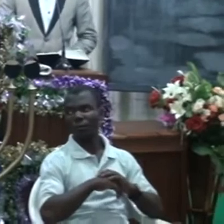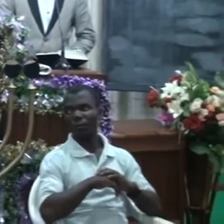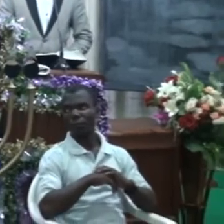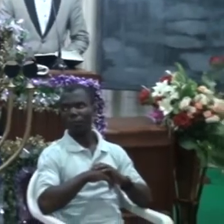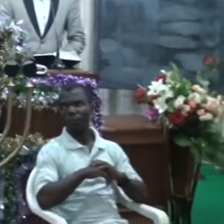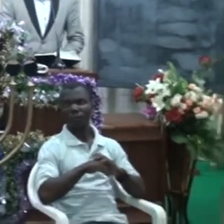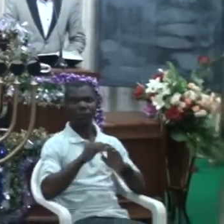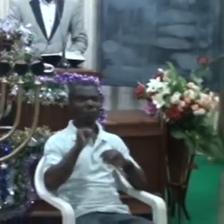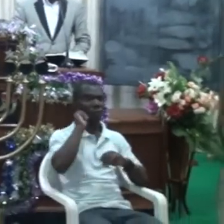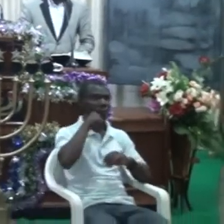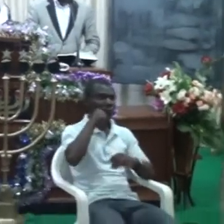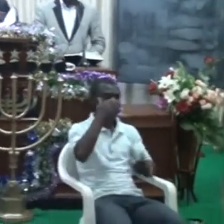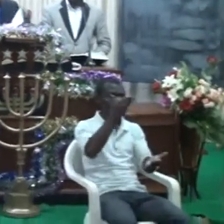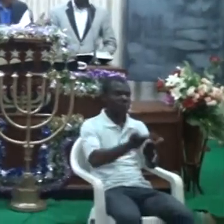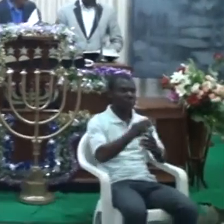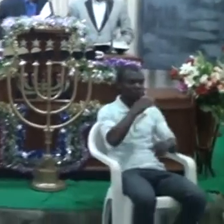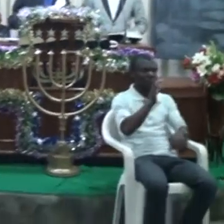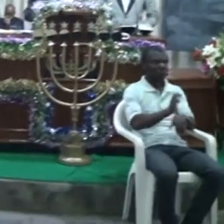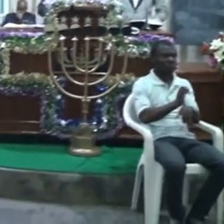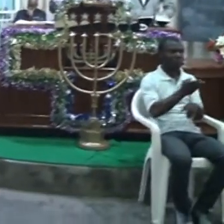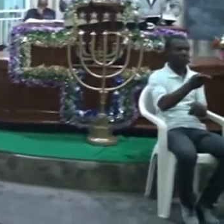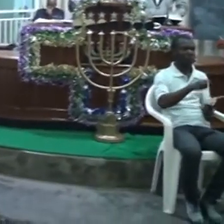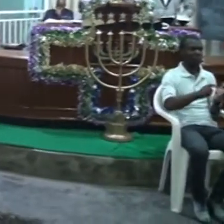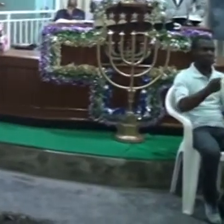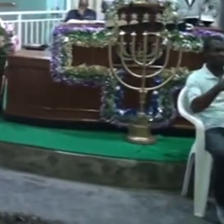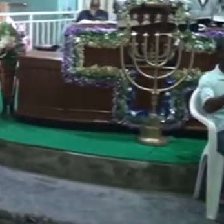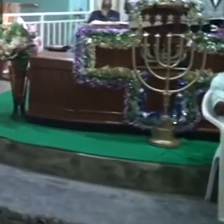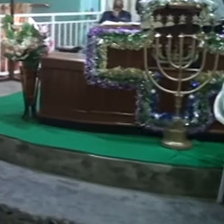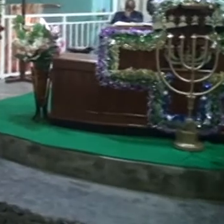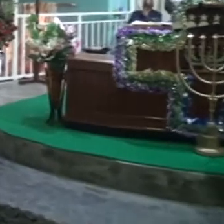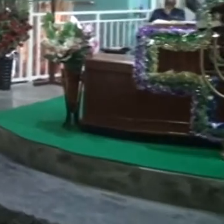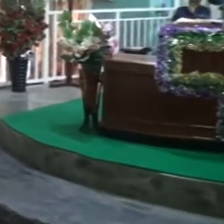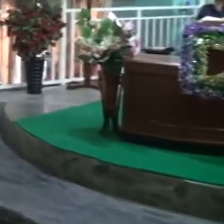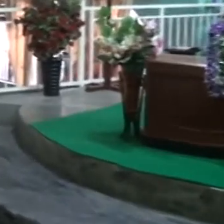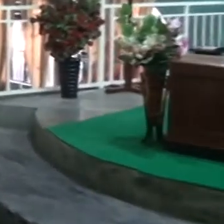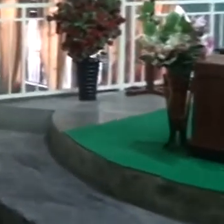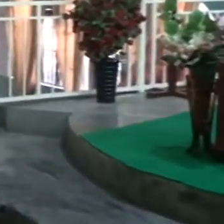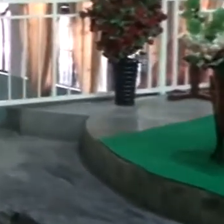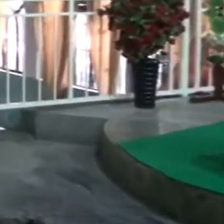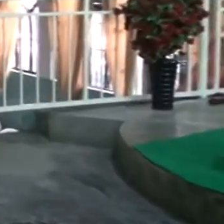Le lendemain n'arrive pas au culte. Il est minime. Ça c'est quoi?